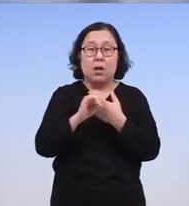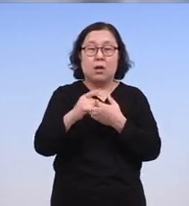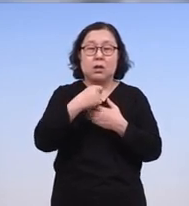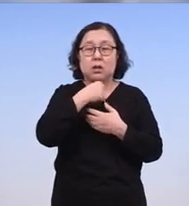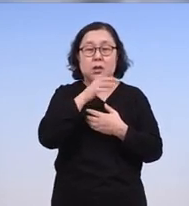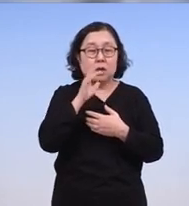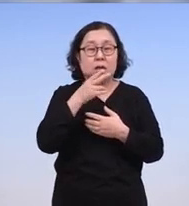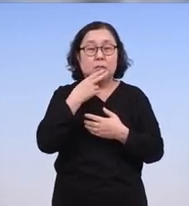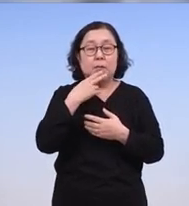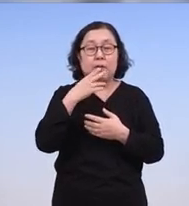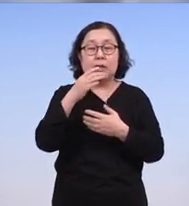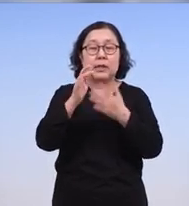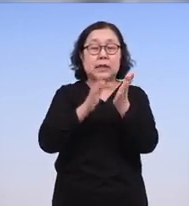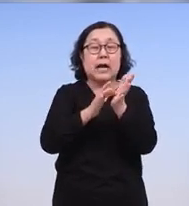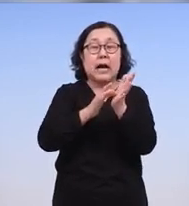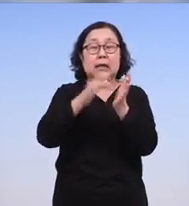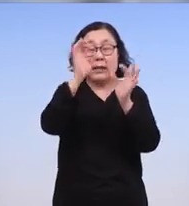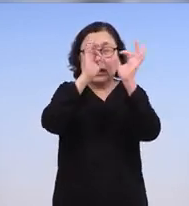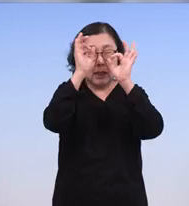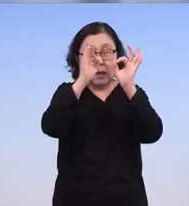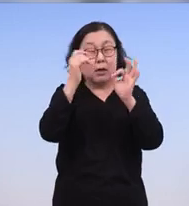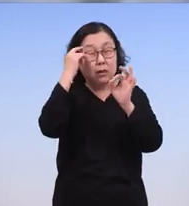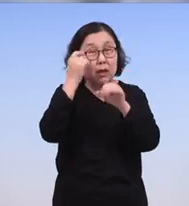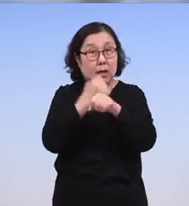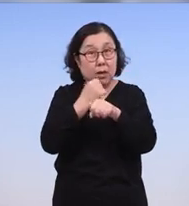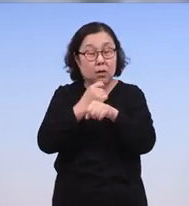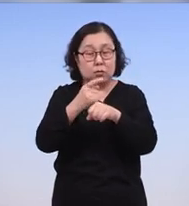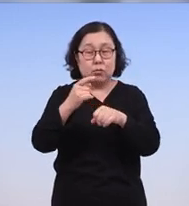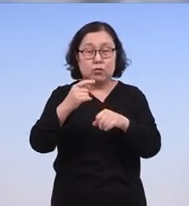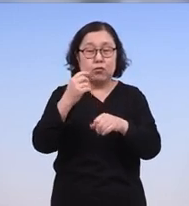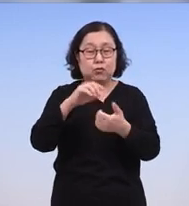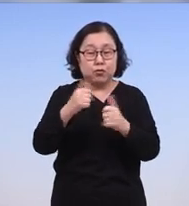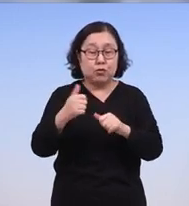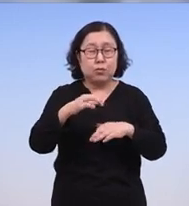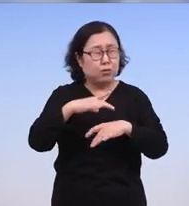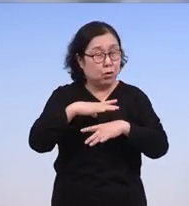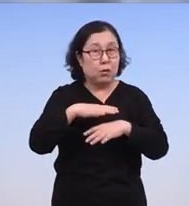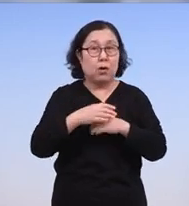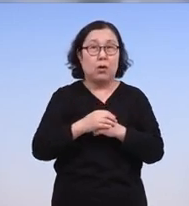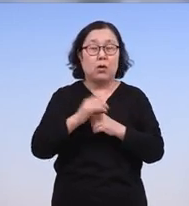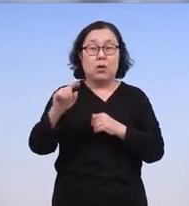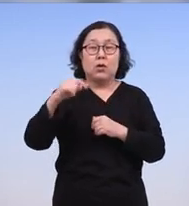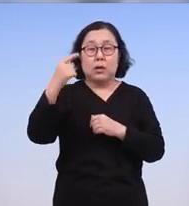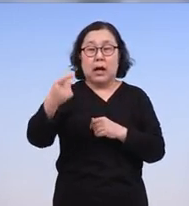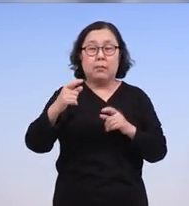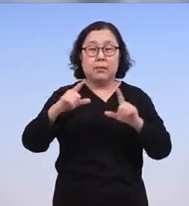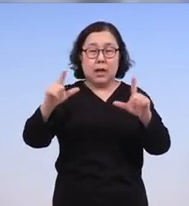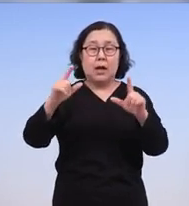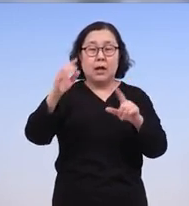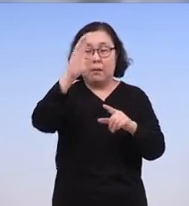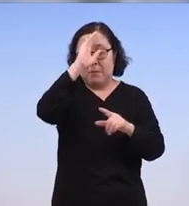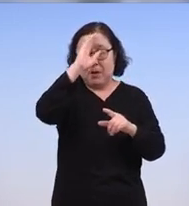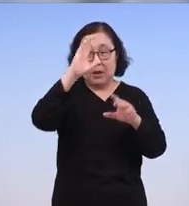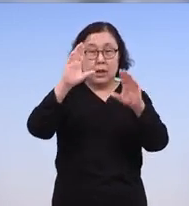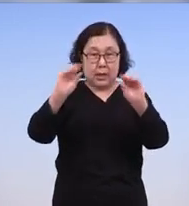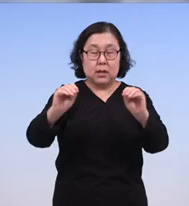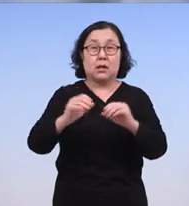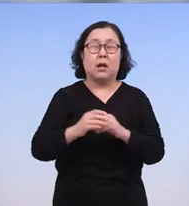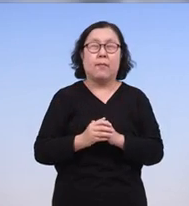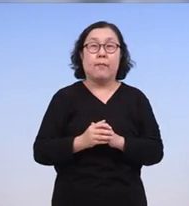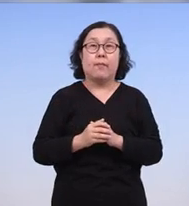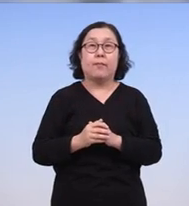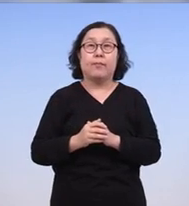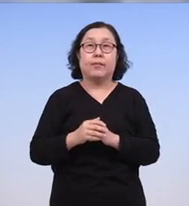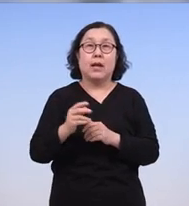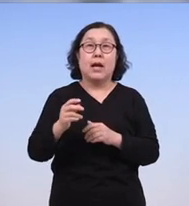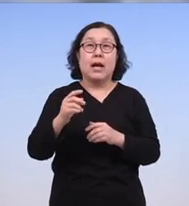사람이 그렇게 말할 그 두려운 죽음을 저희 어머니는, 그리고 또 그 다음날 병이 싹 나아뿌어. 그래서 이제